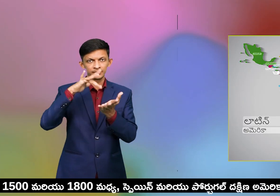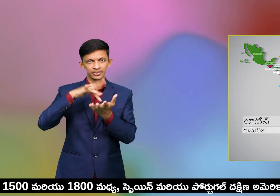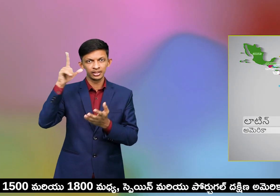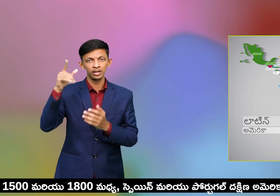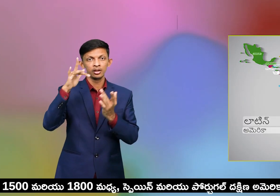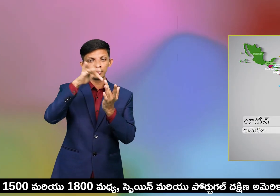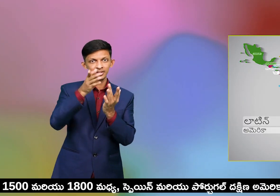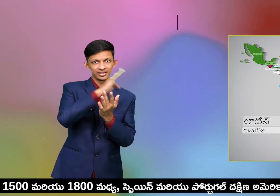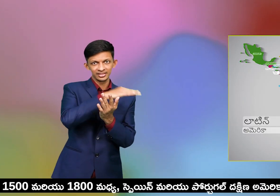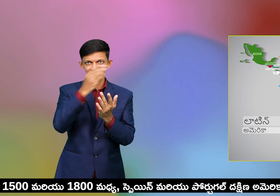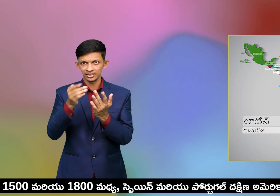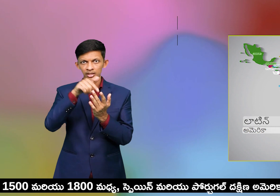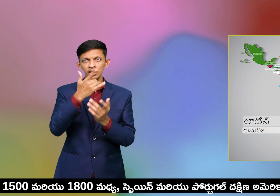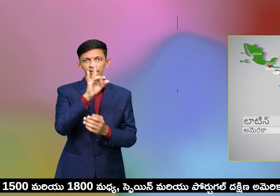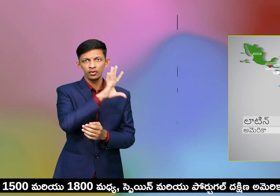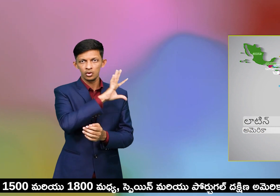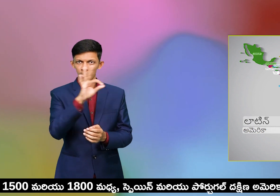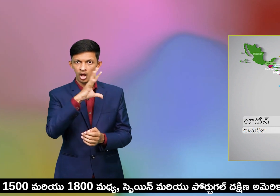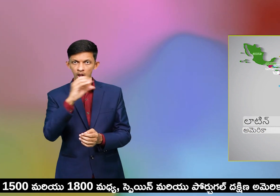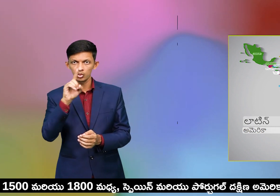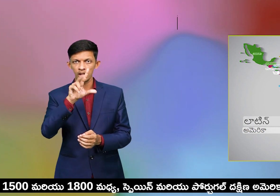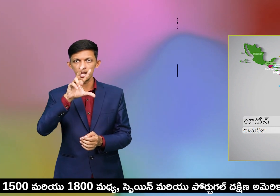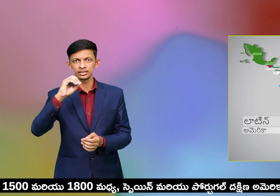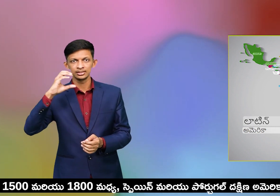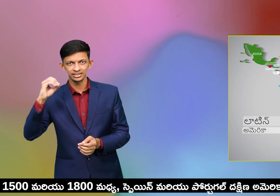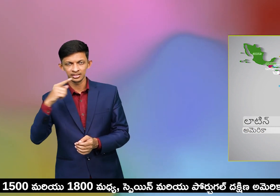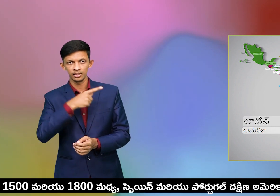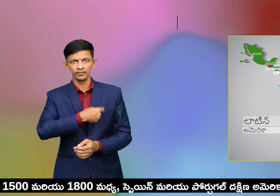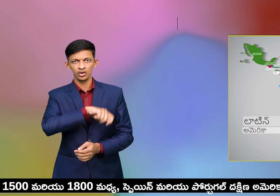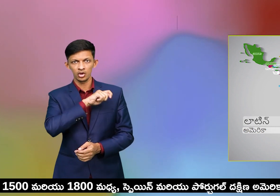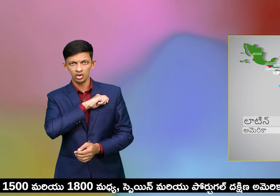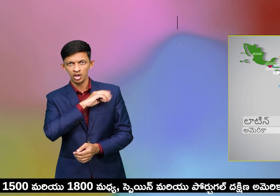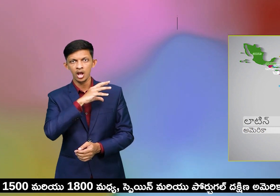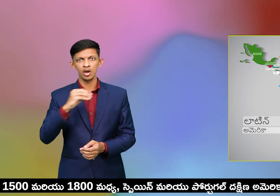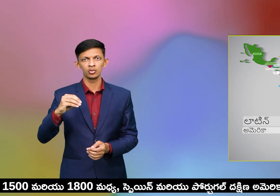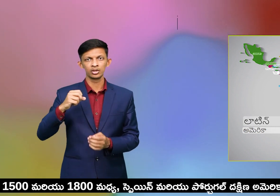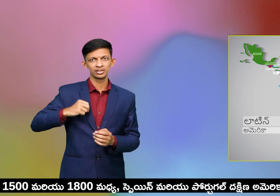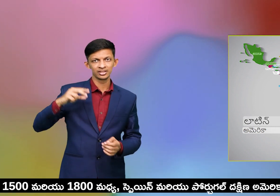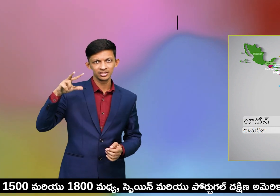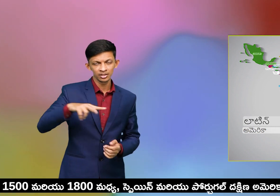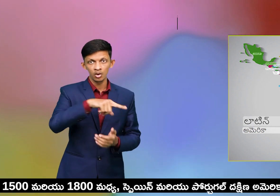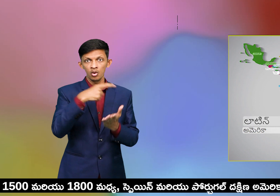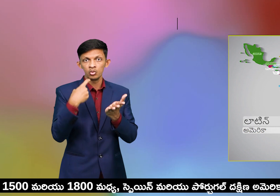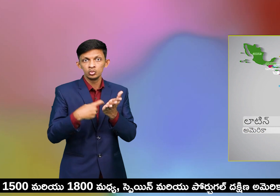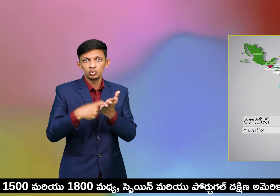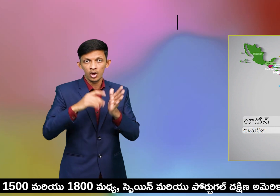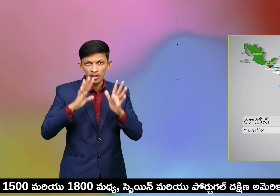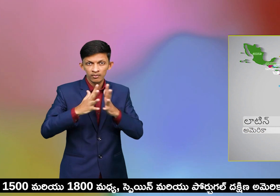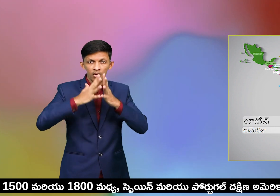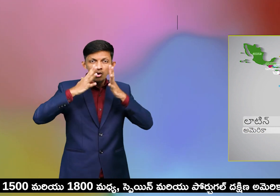పదిహేను మరియు 1800 మధ్య స్పెయిన్ మరియు పోర్చుగల్ దక్షిణ అమెరికాలోని అనేక దేశాలను